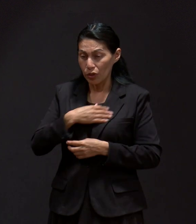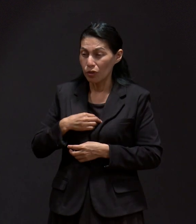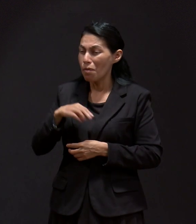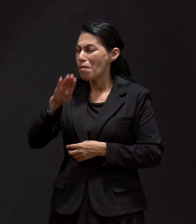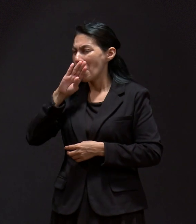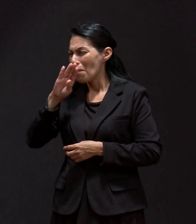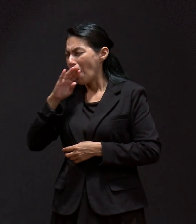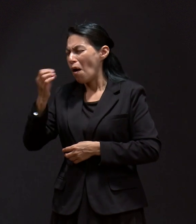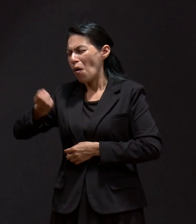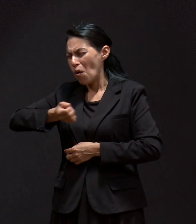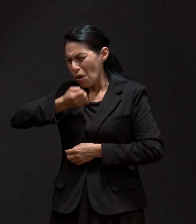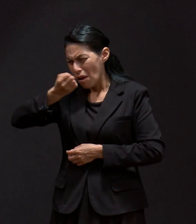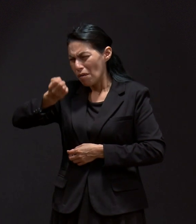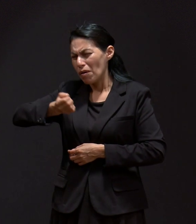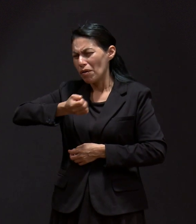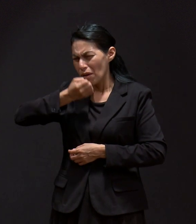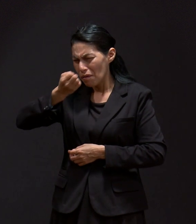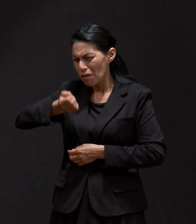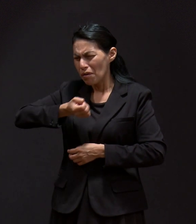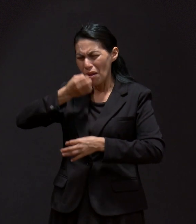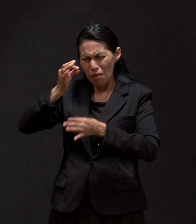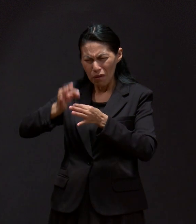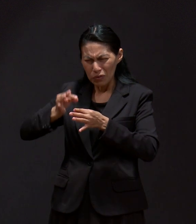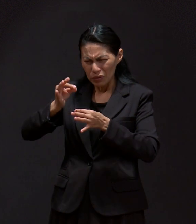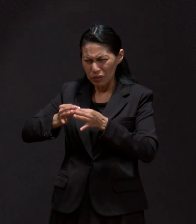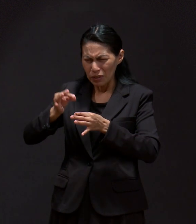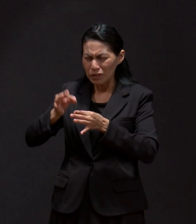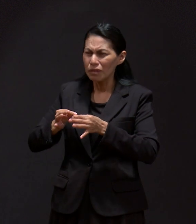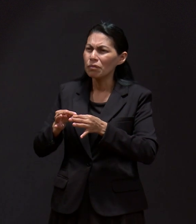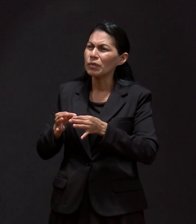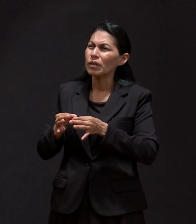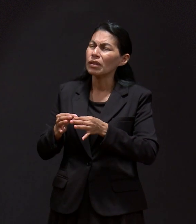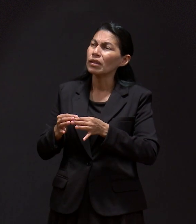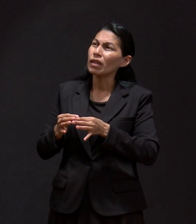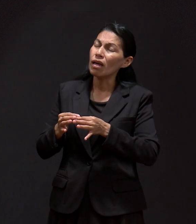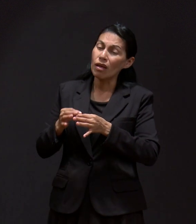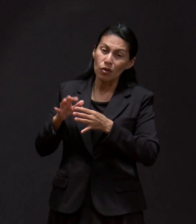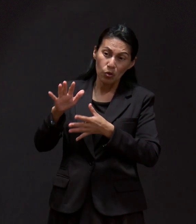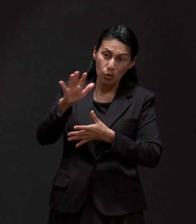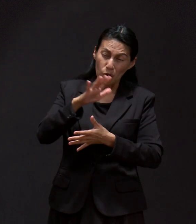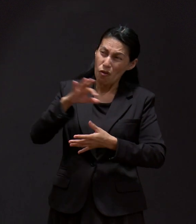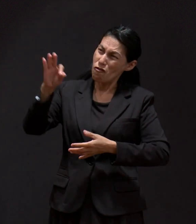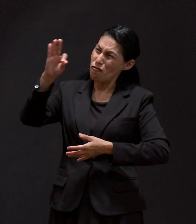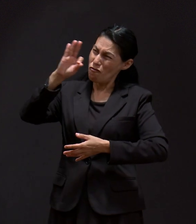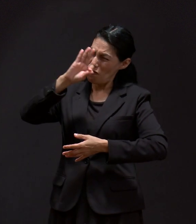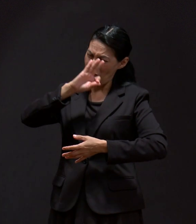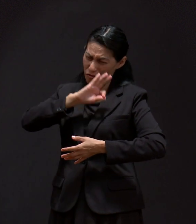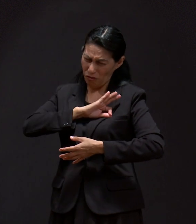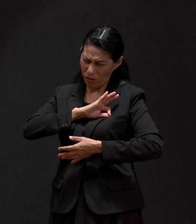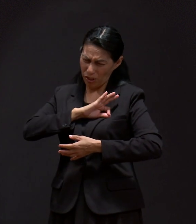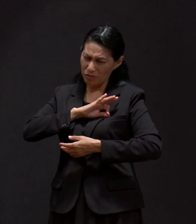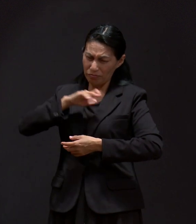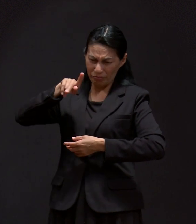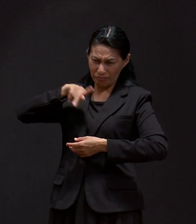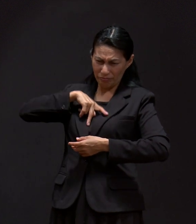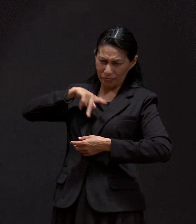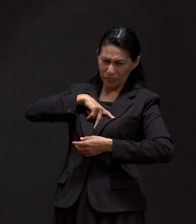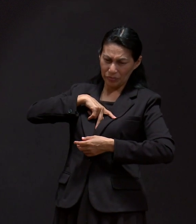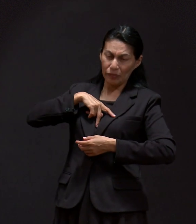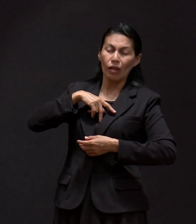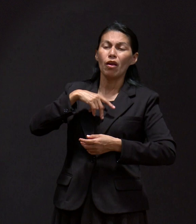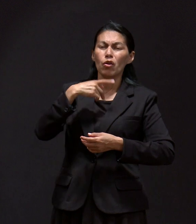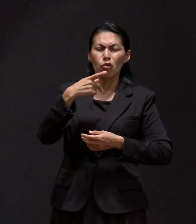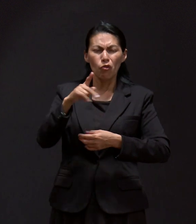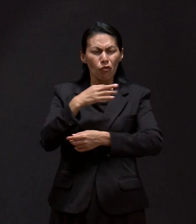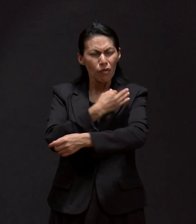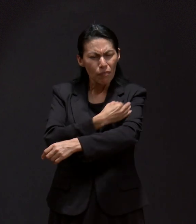los hijos no estaríamos dentro de la iglesia ella agarró la fe para su familia o sea de hermanos